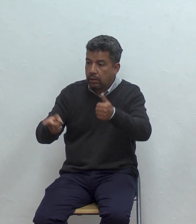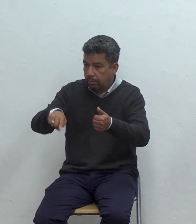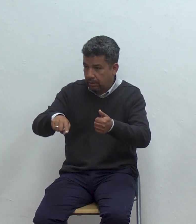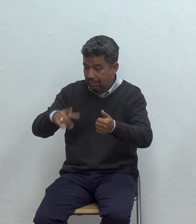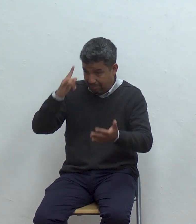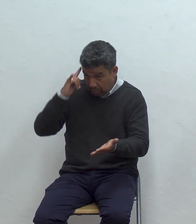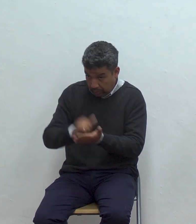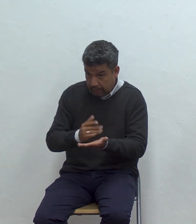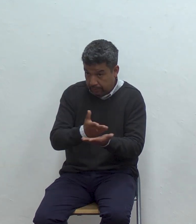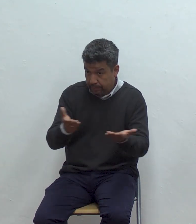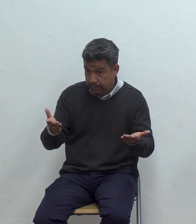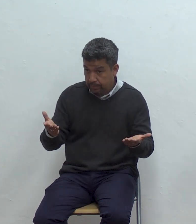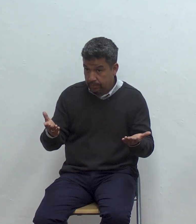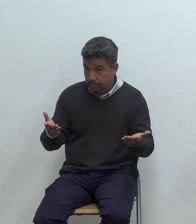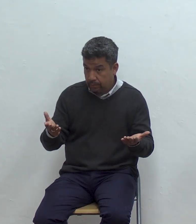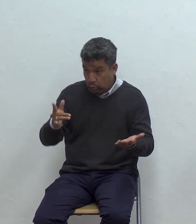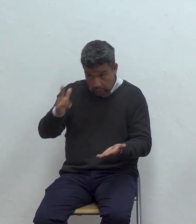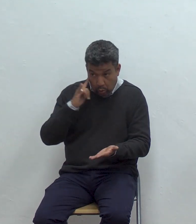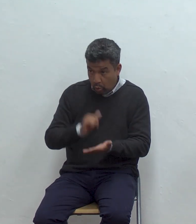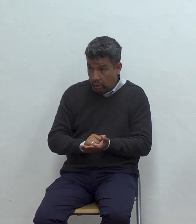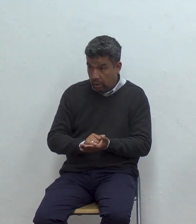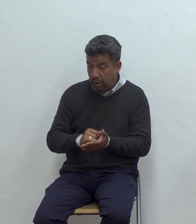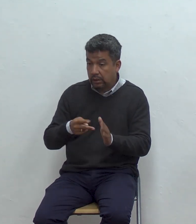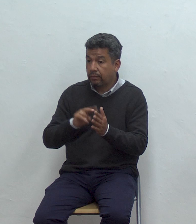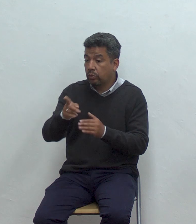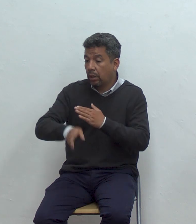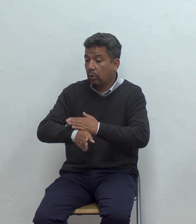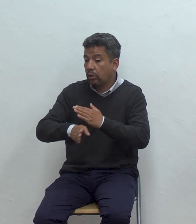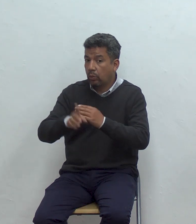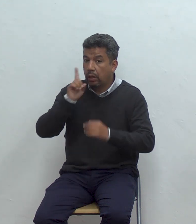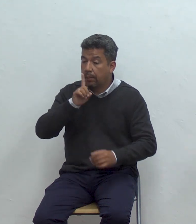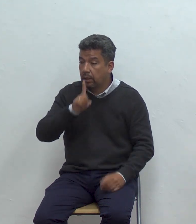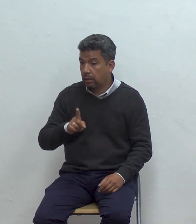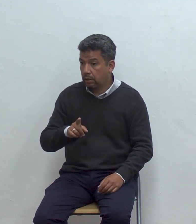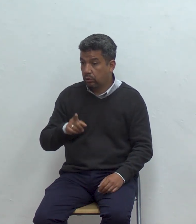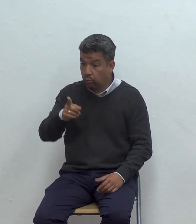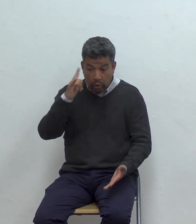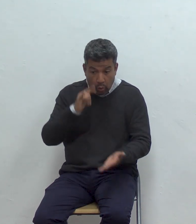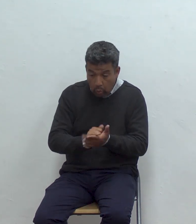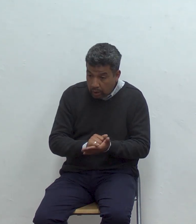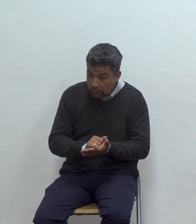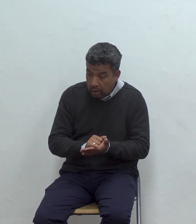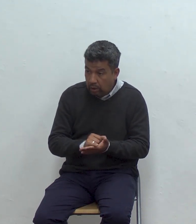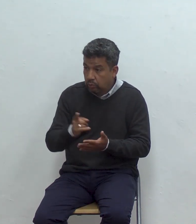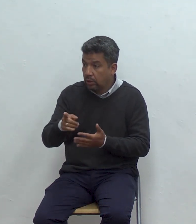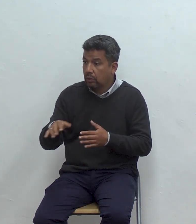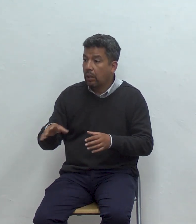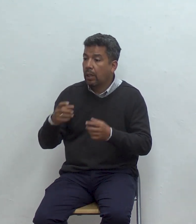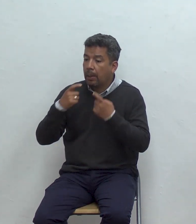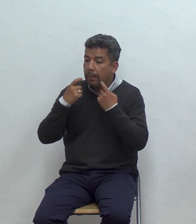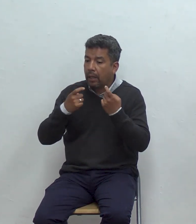cree? Si usted no lo cree, no ve que está en la mentira. Y si no lo cree, está cometiendo el